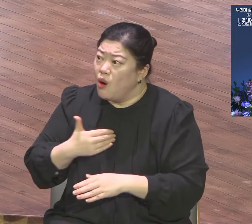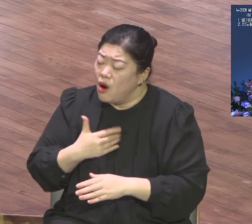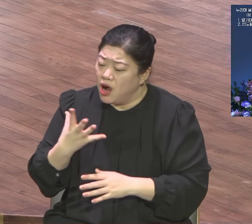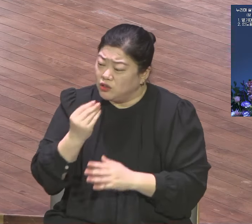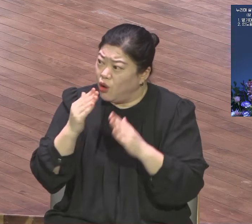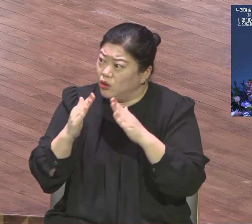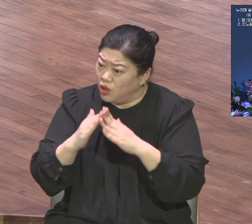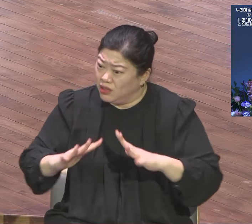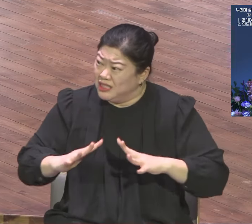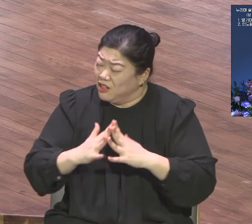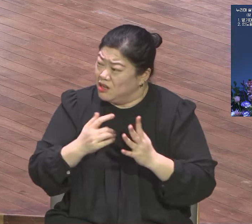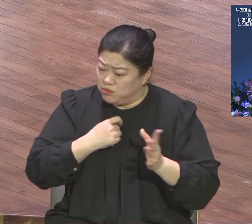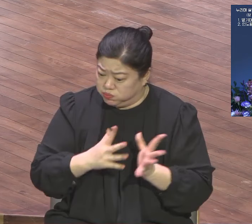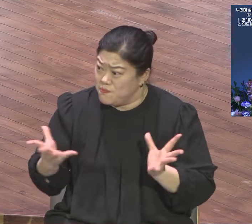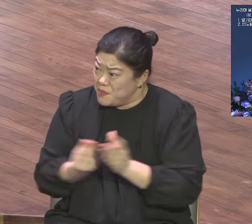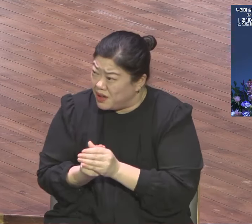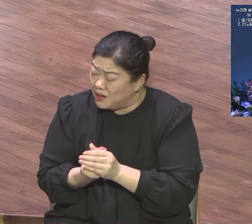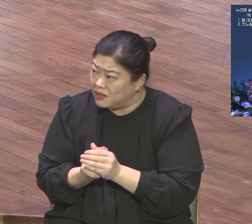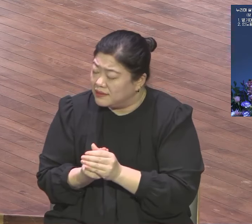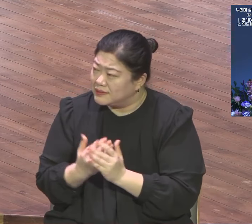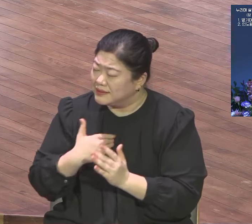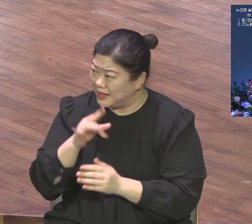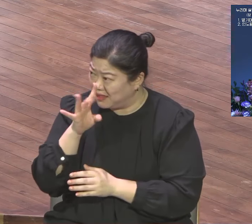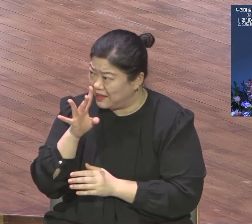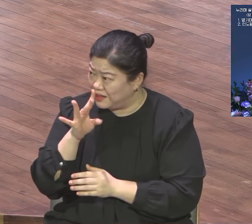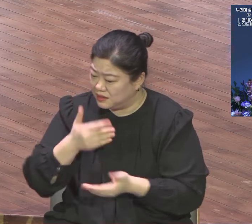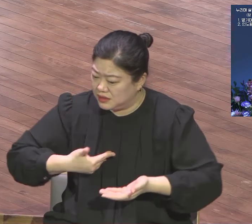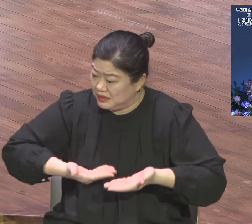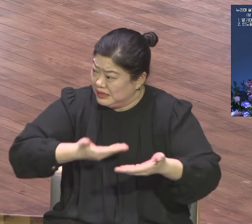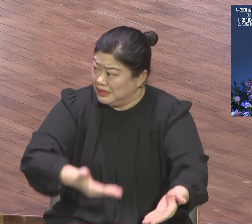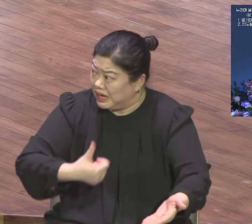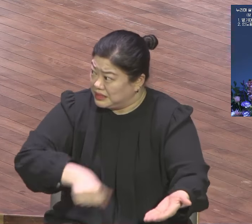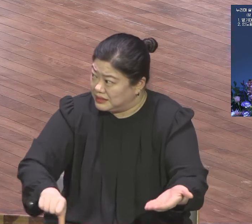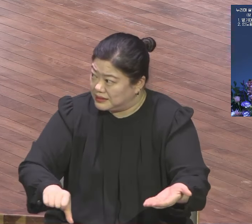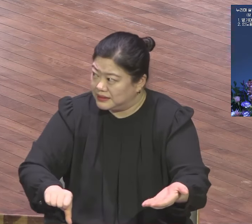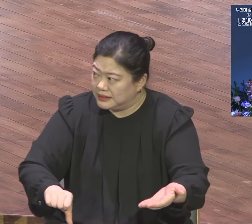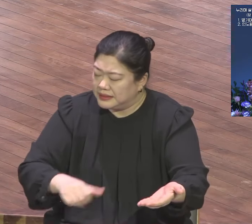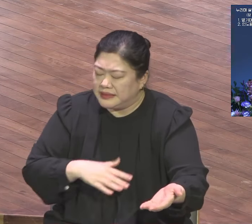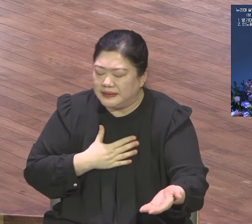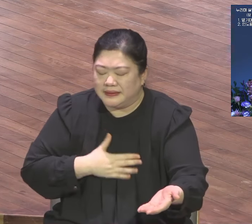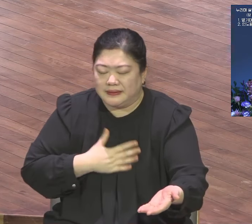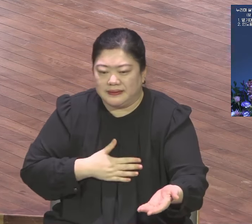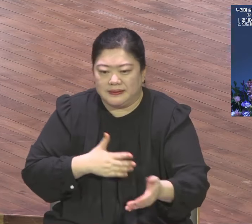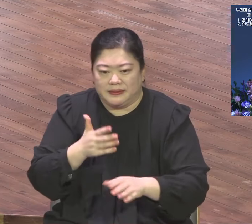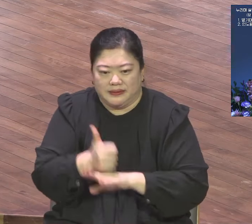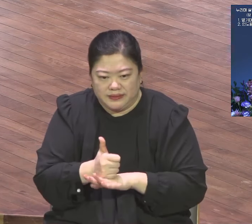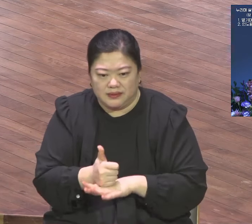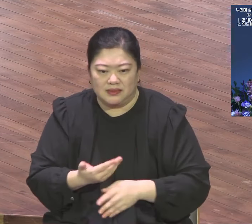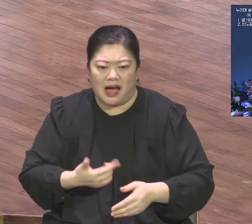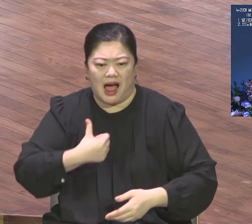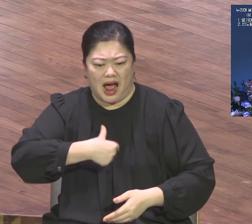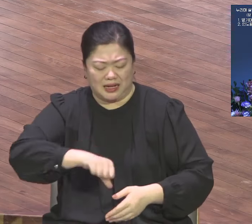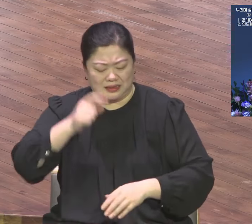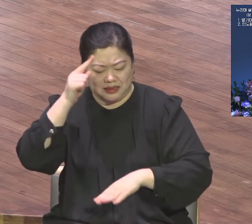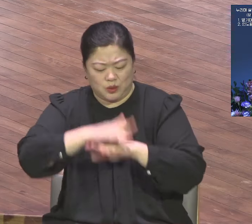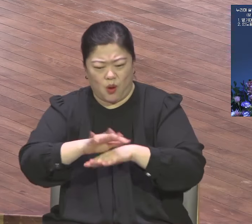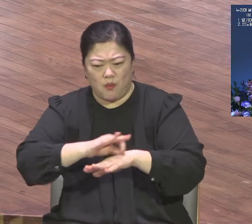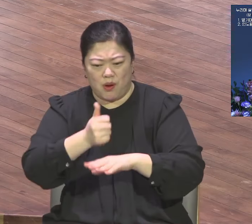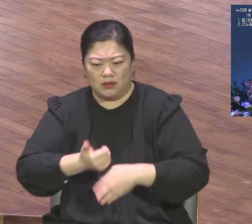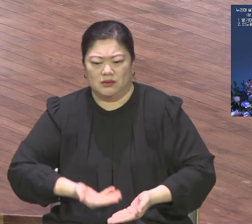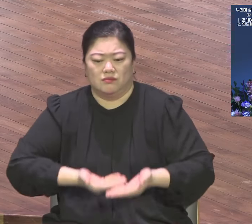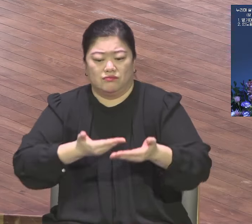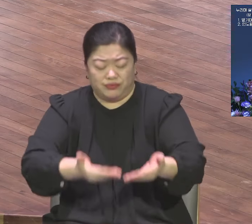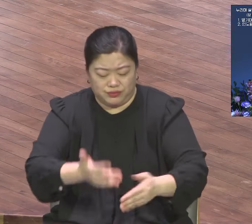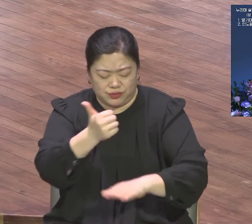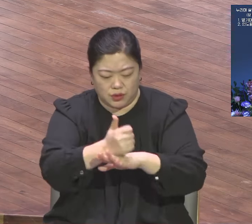아들 통해서 하도록 그 계획을 변경해서 하나 이 솔로몬이 성전 건축할